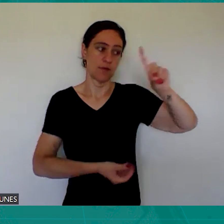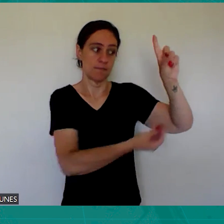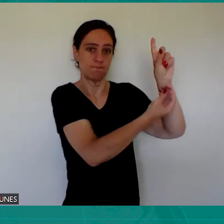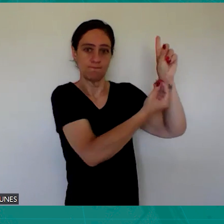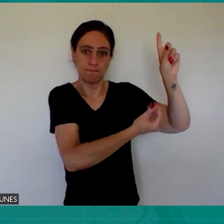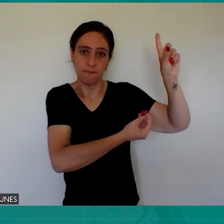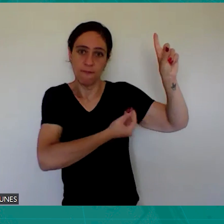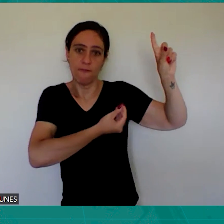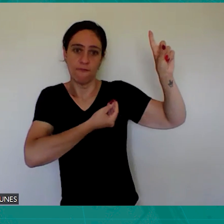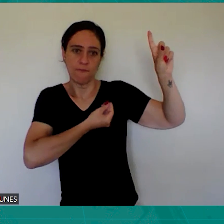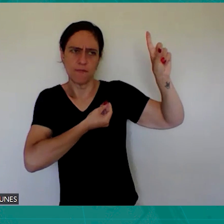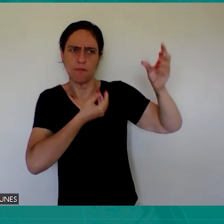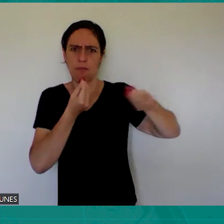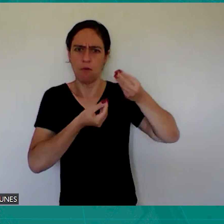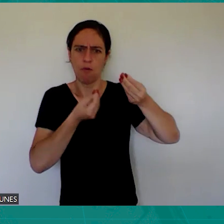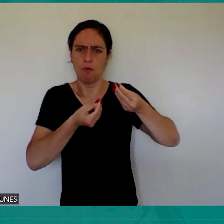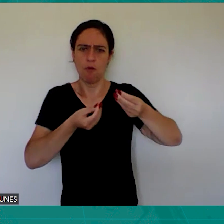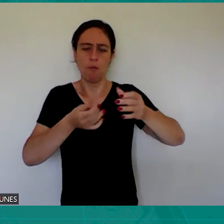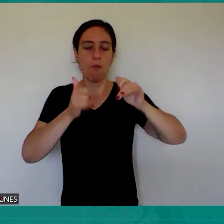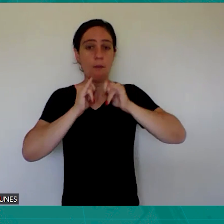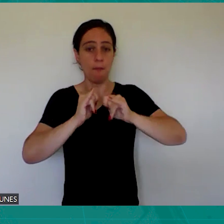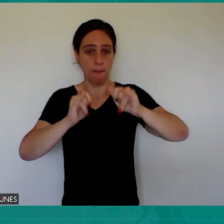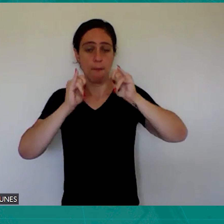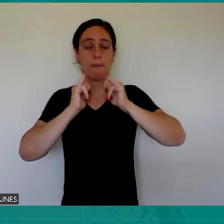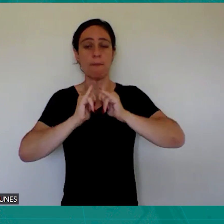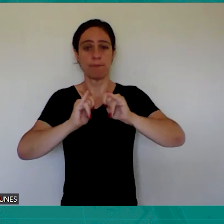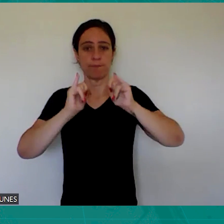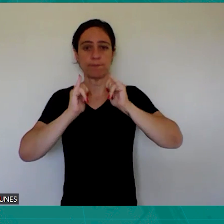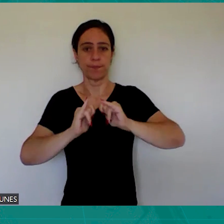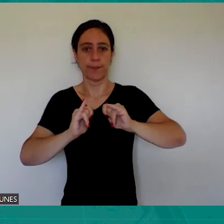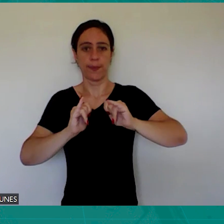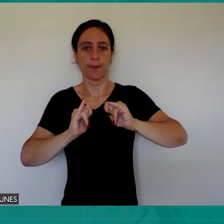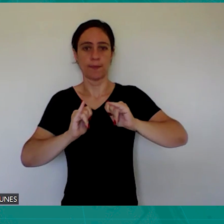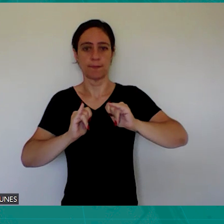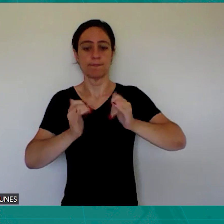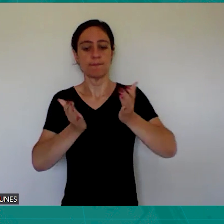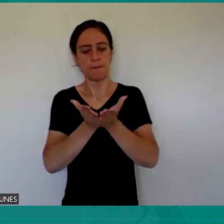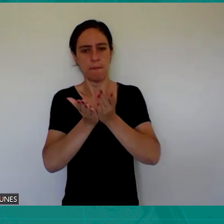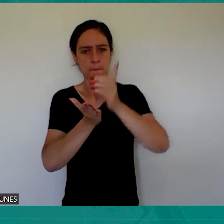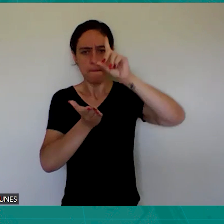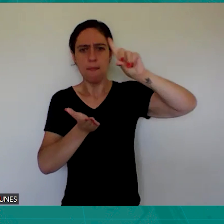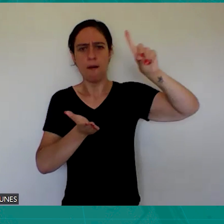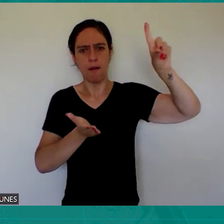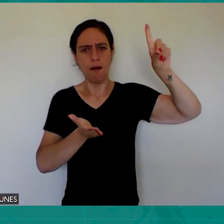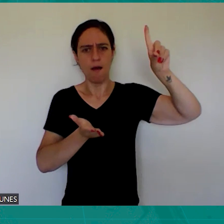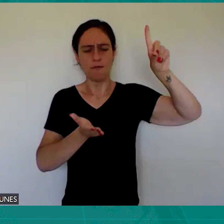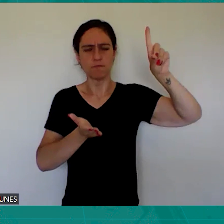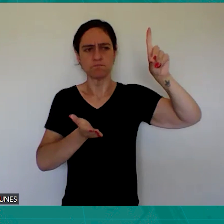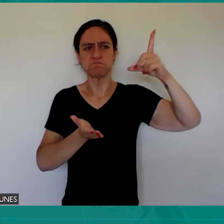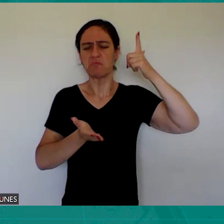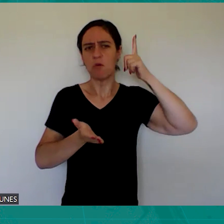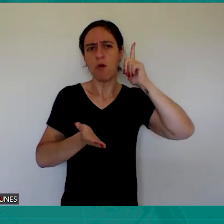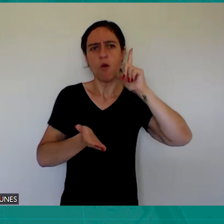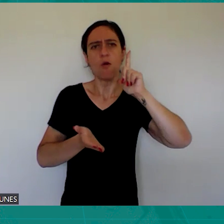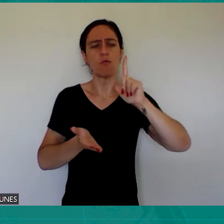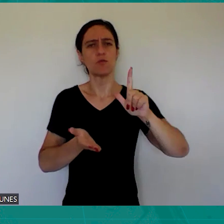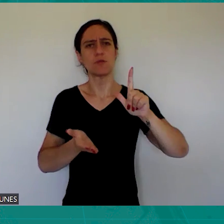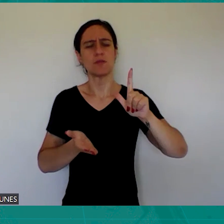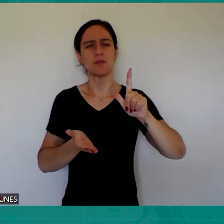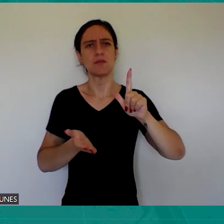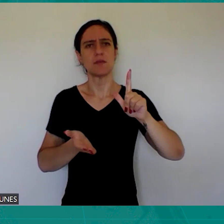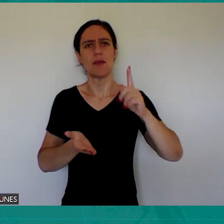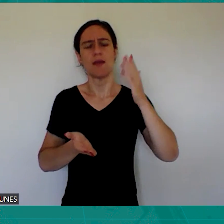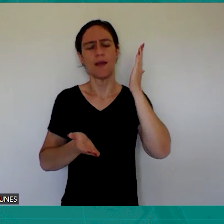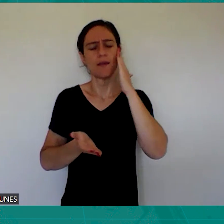a palavra. A palavra já é mais concreta. A palavra você sabe de